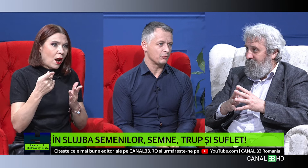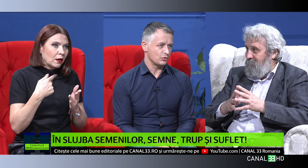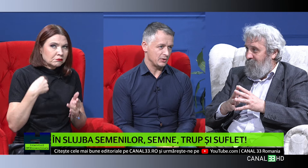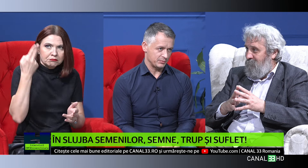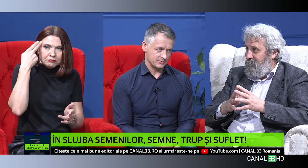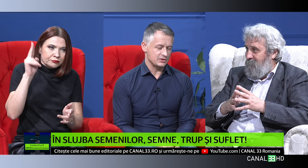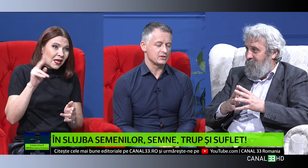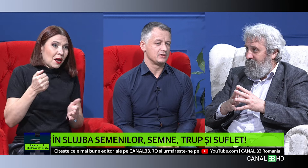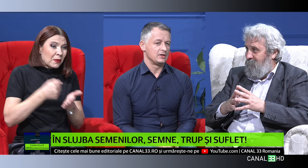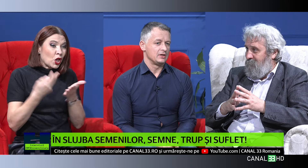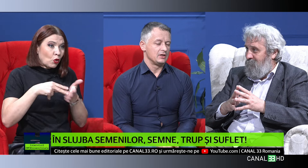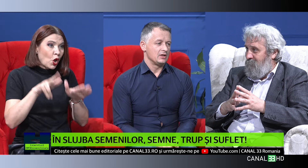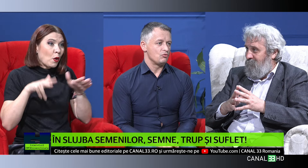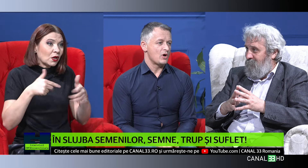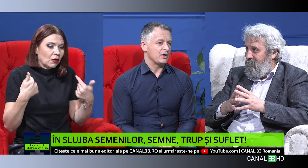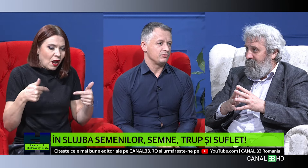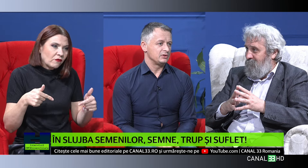anul 2018, nu am avut